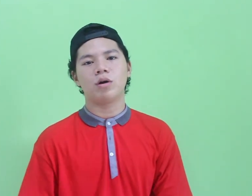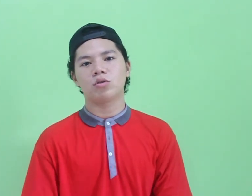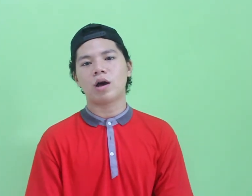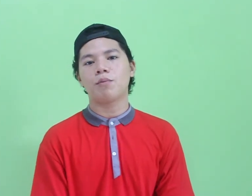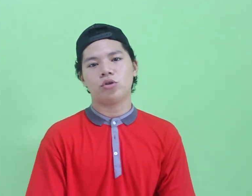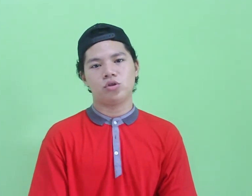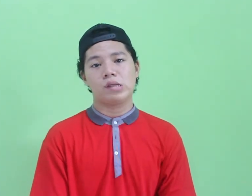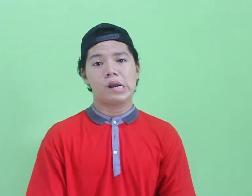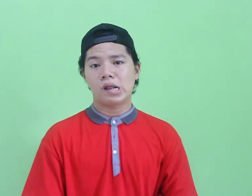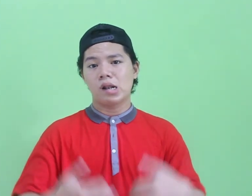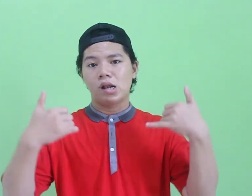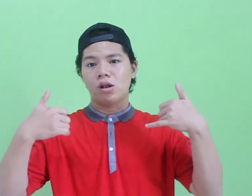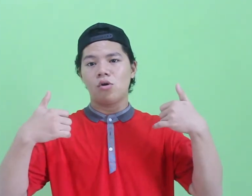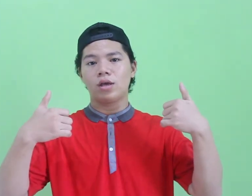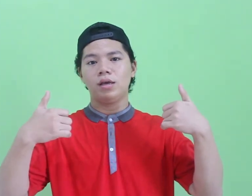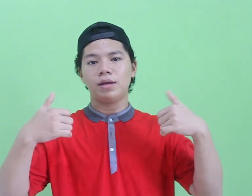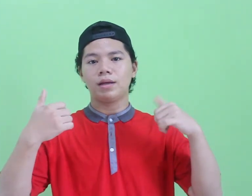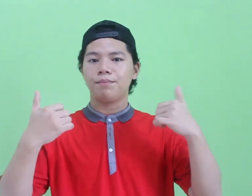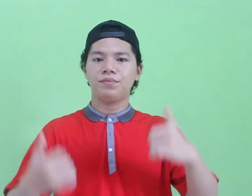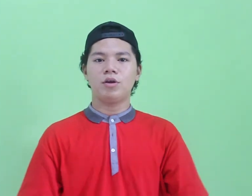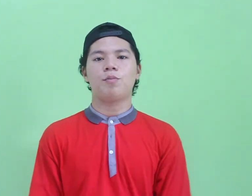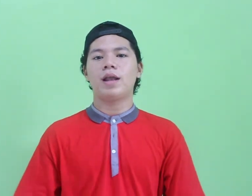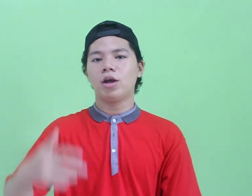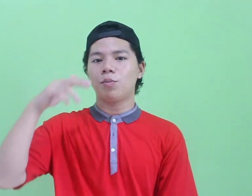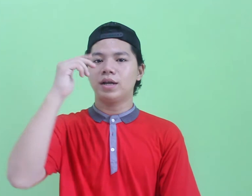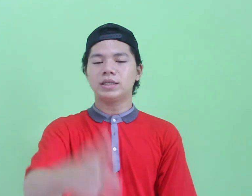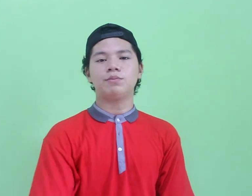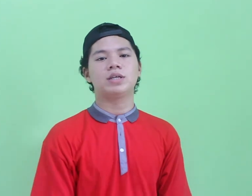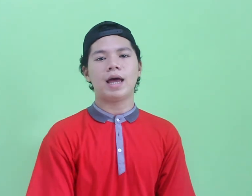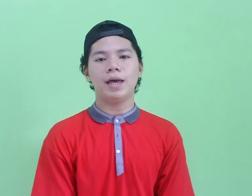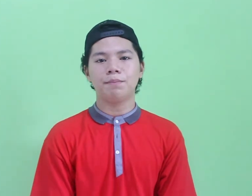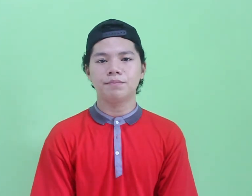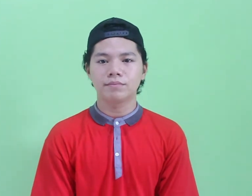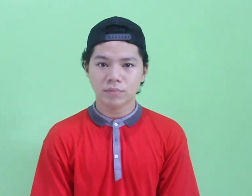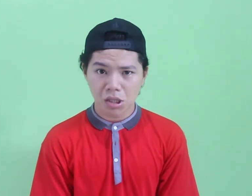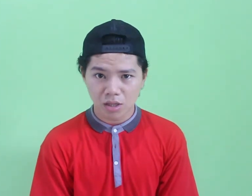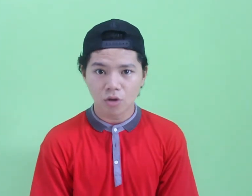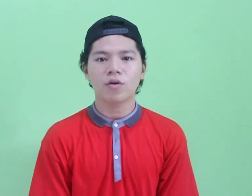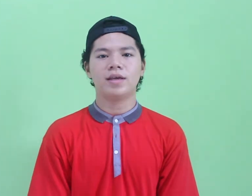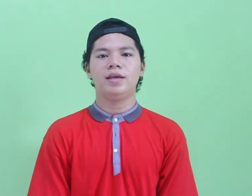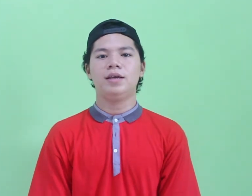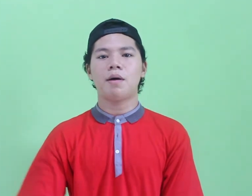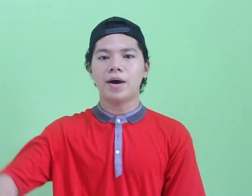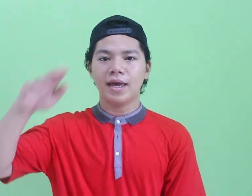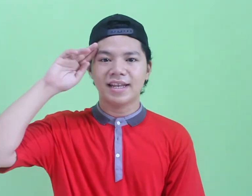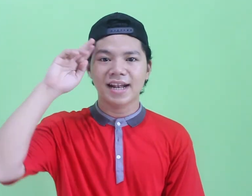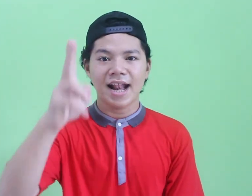untuk upload. Oke, mantap. Jangan lupa like, comment, dan subscribe. Oke, bye-bye.